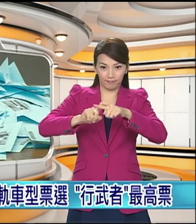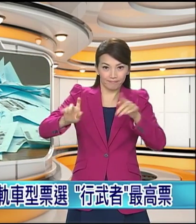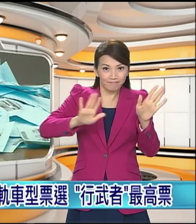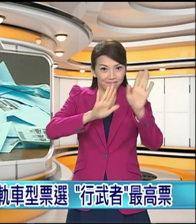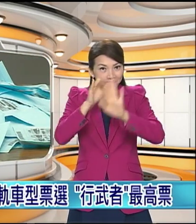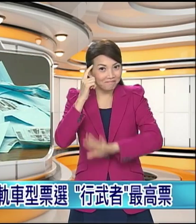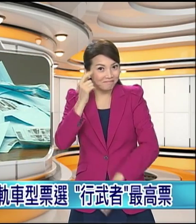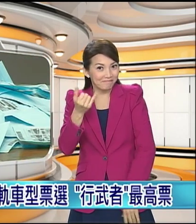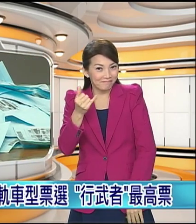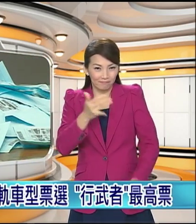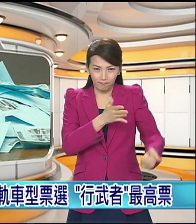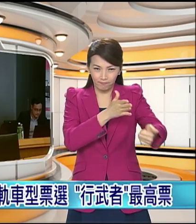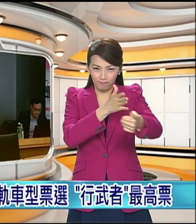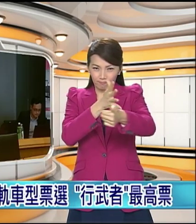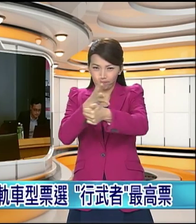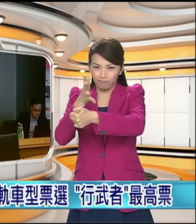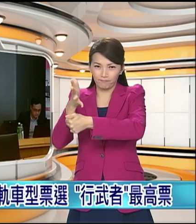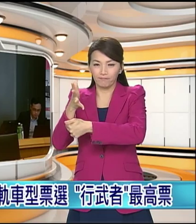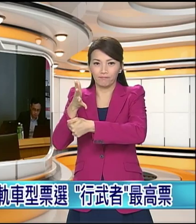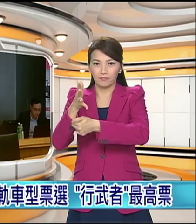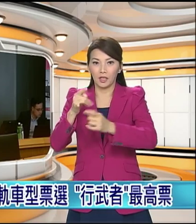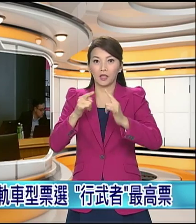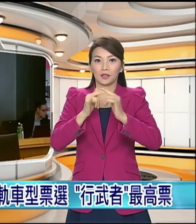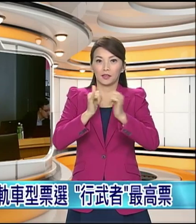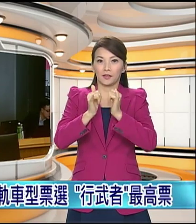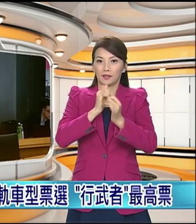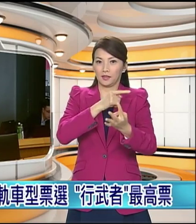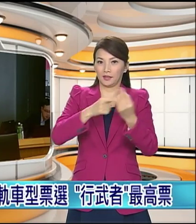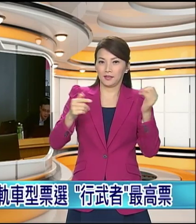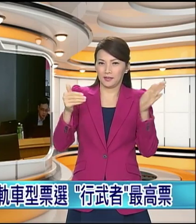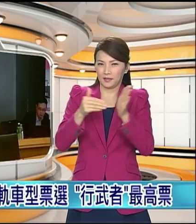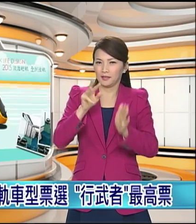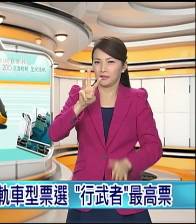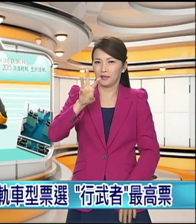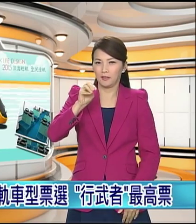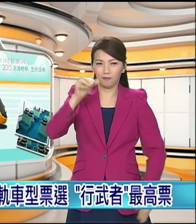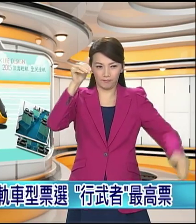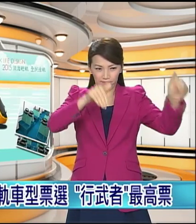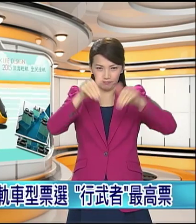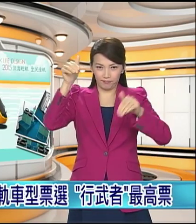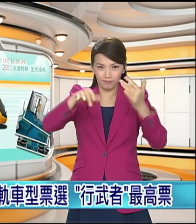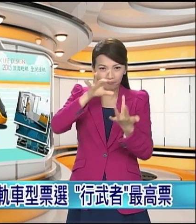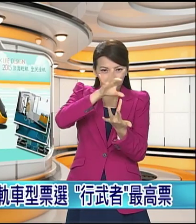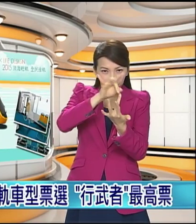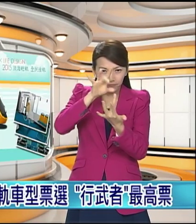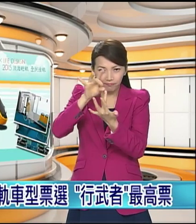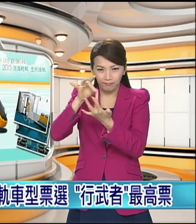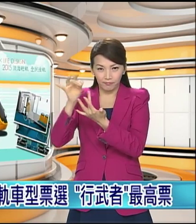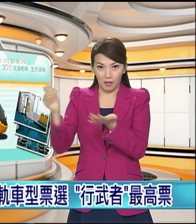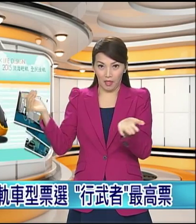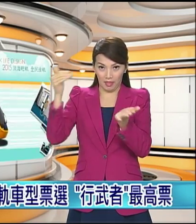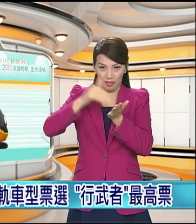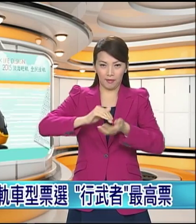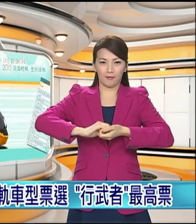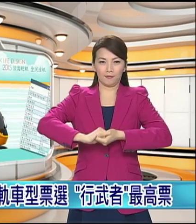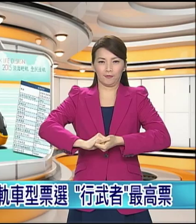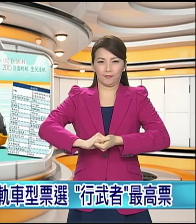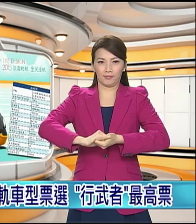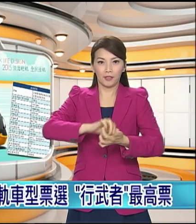海轻轨的车型票选，吸引了将近30,000人参与投票，而最后是由充满速